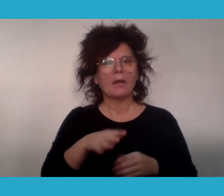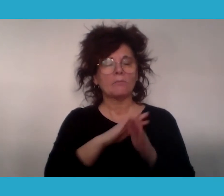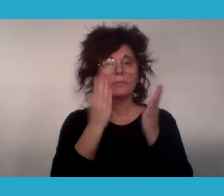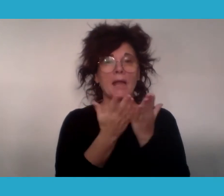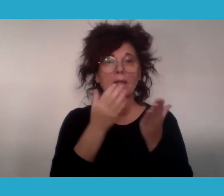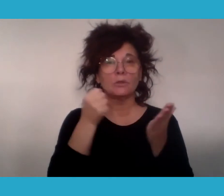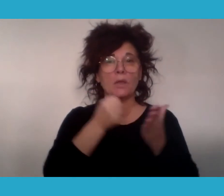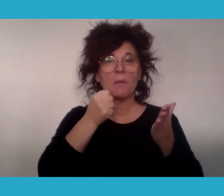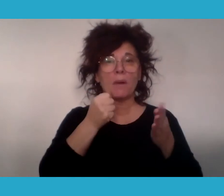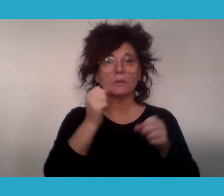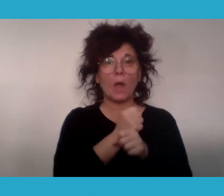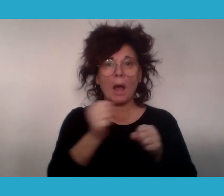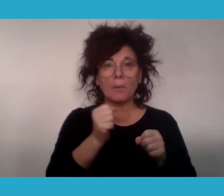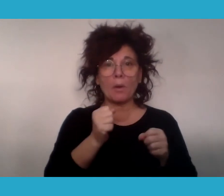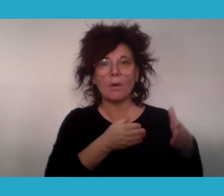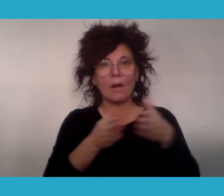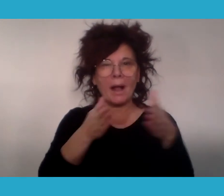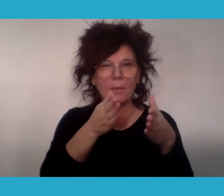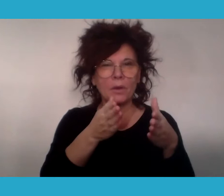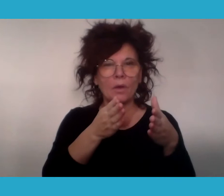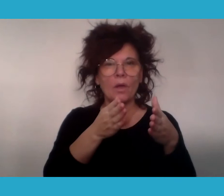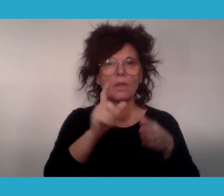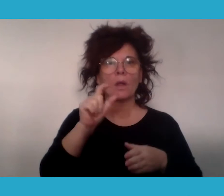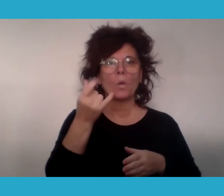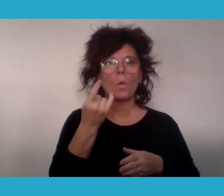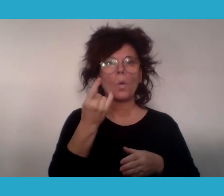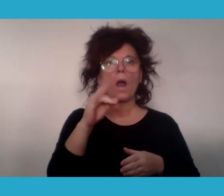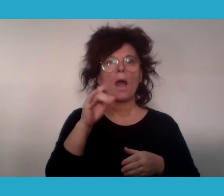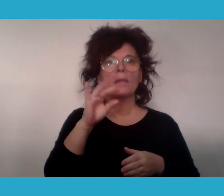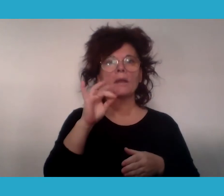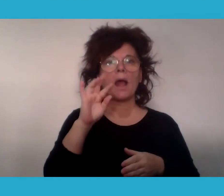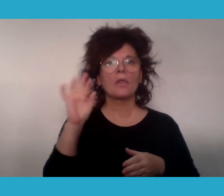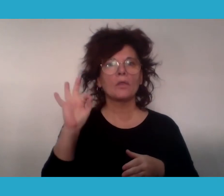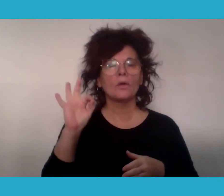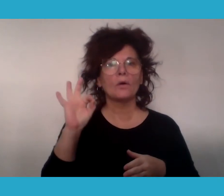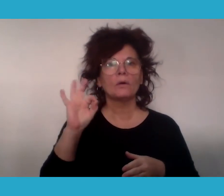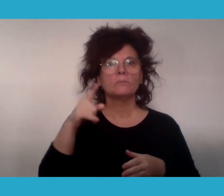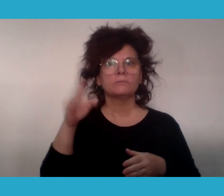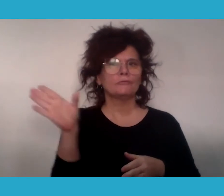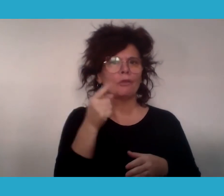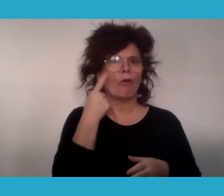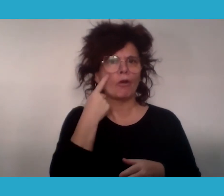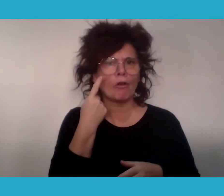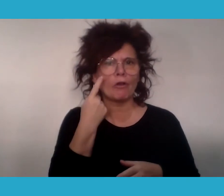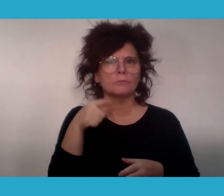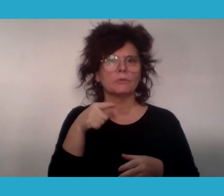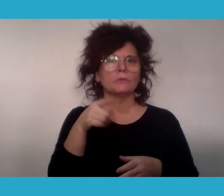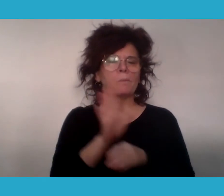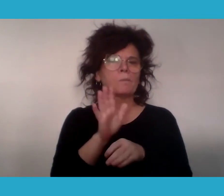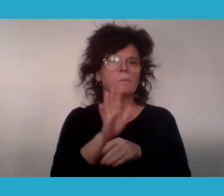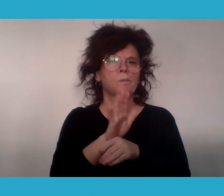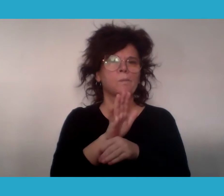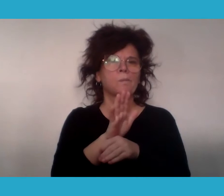ambiental del Camino al Cuadrado, ocasionando un histórico impacto que todos conocemos. Indica que se trata de uno de los mayores fracasos del